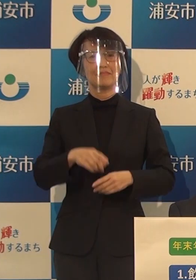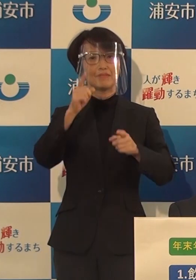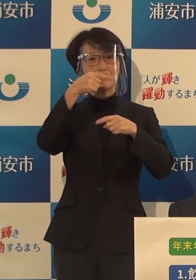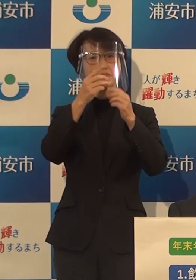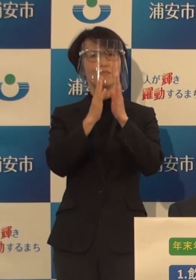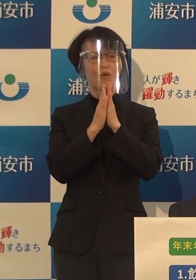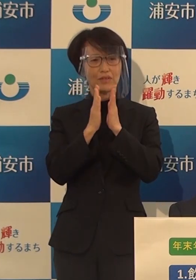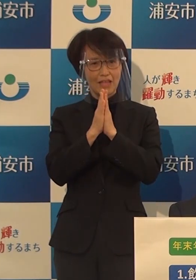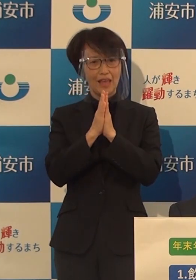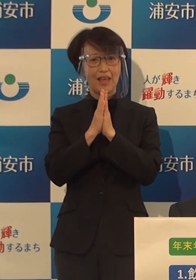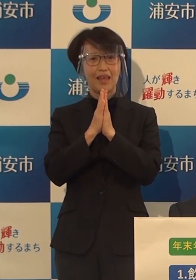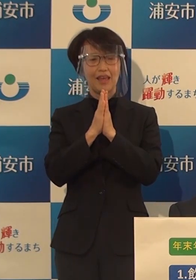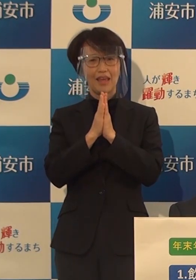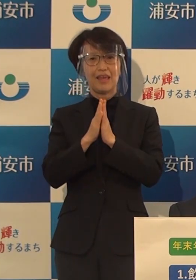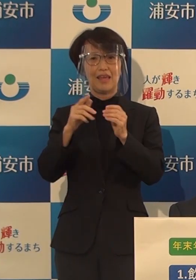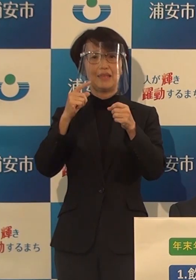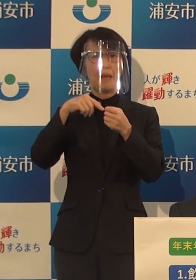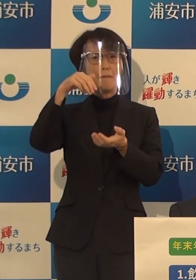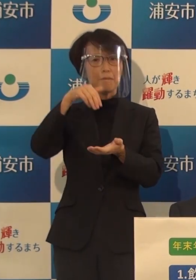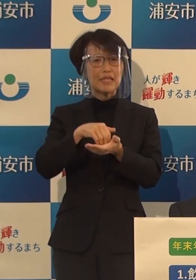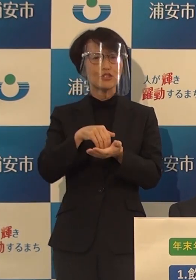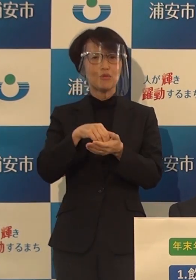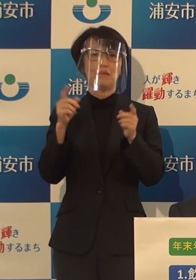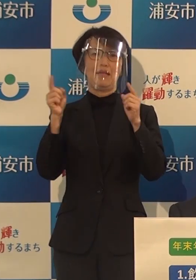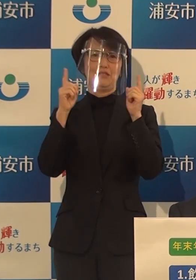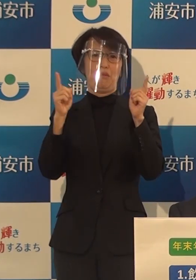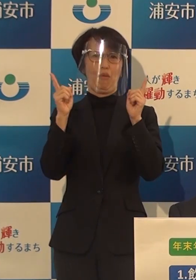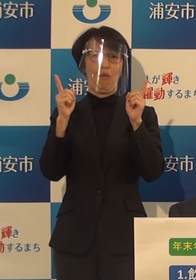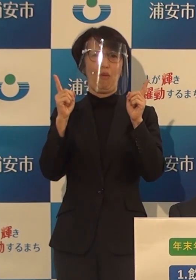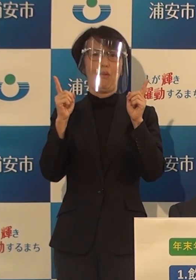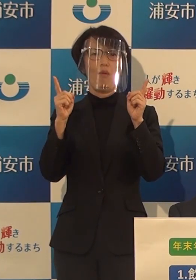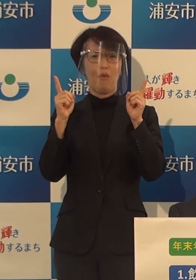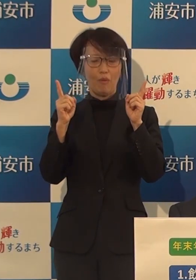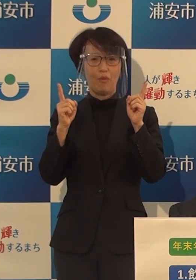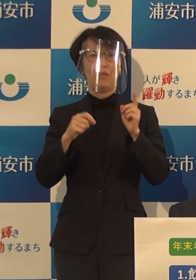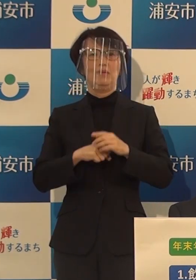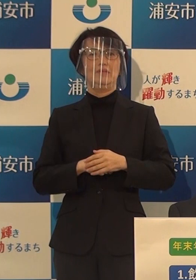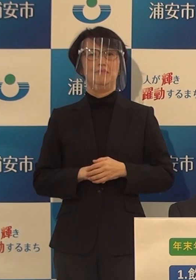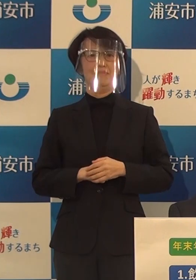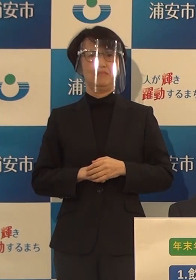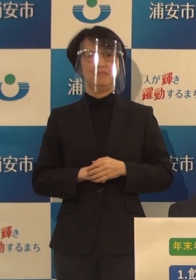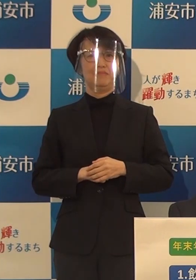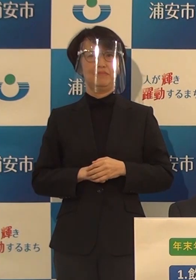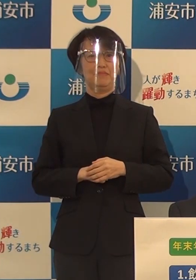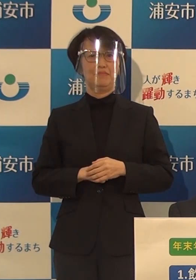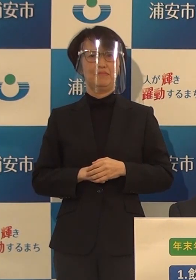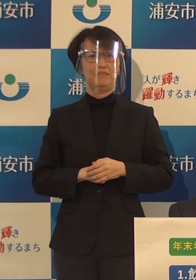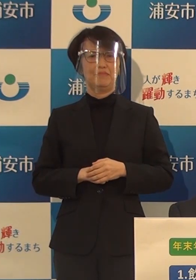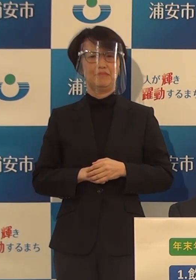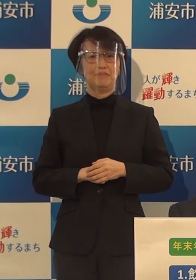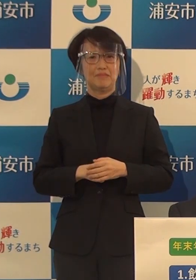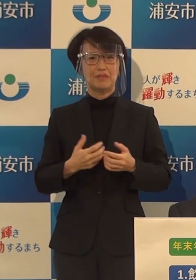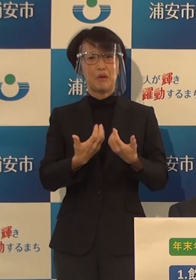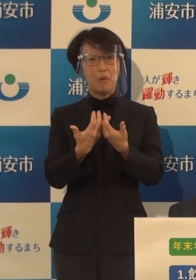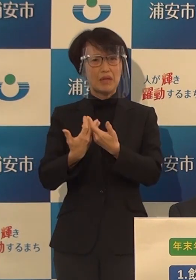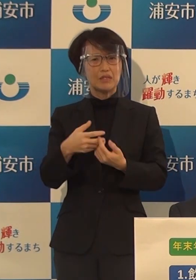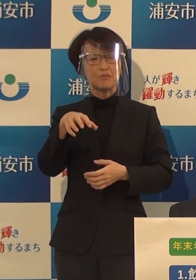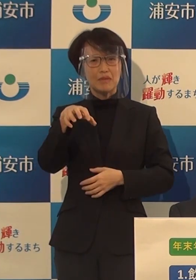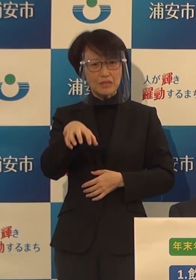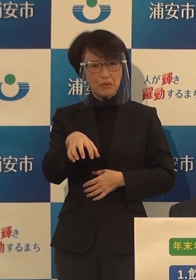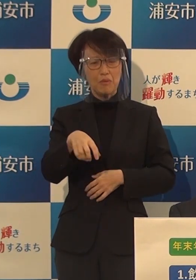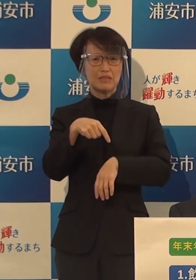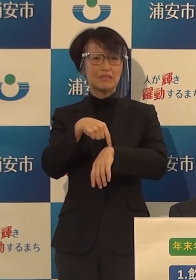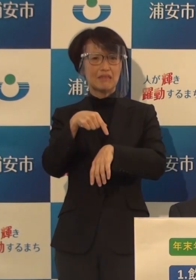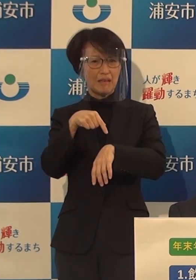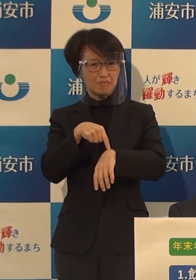初詣、カウントダウンイベントなどの年末年始の行事、これは混雑する時